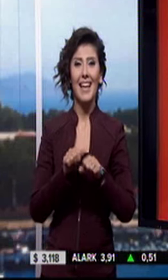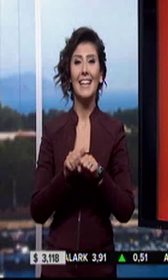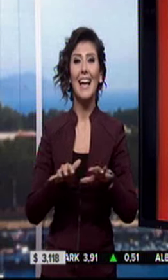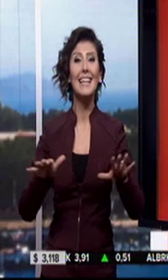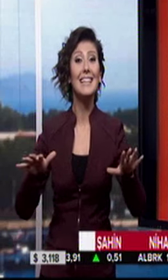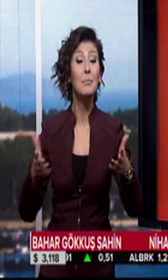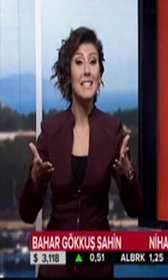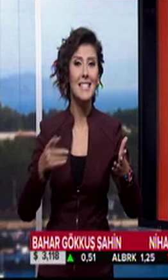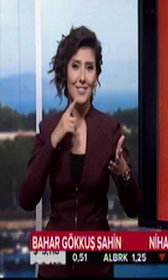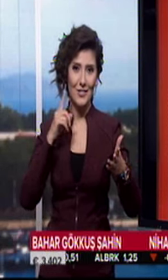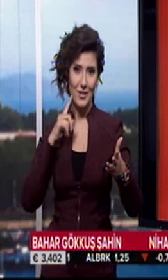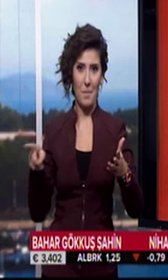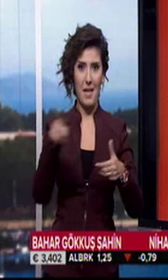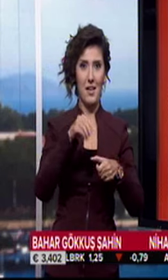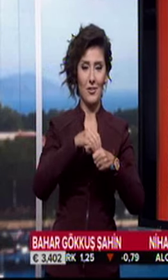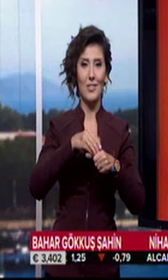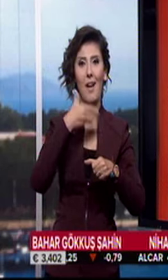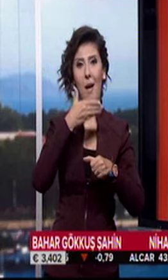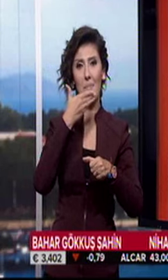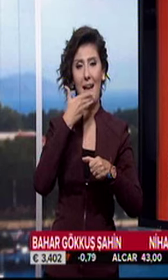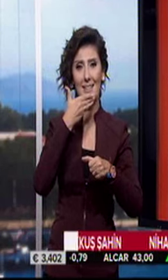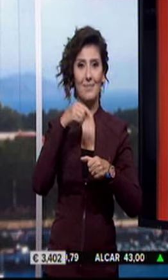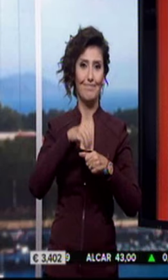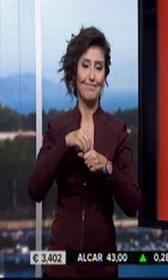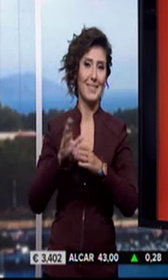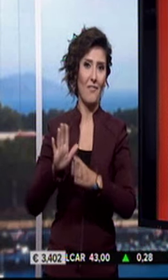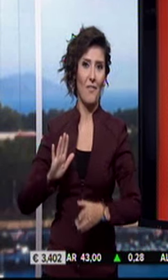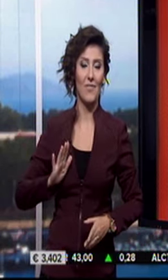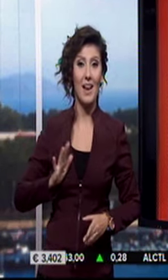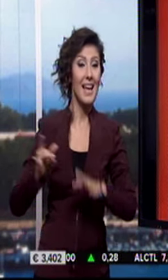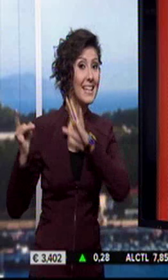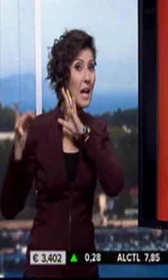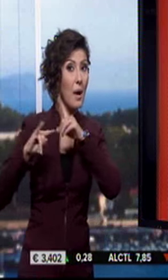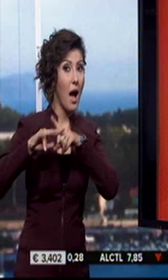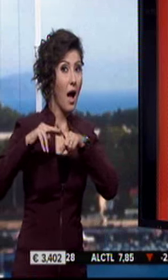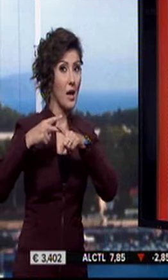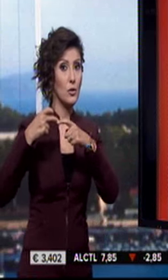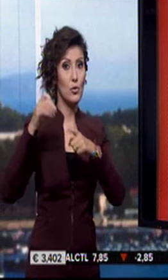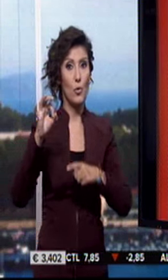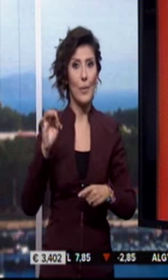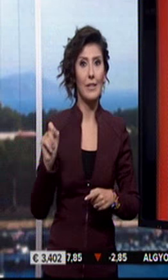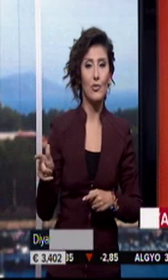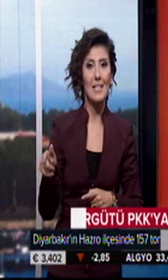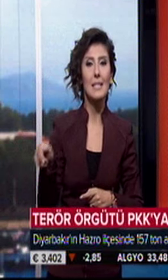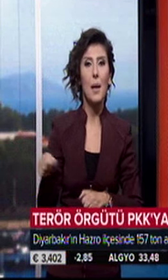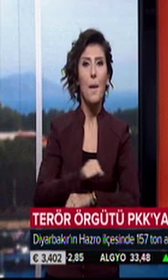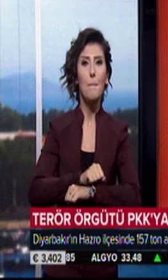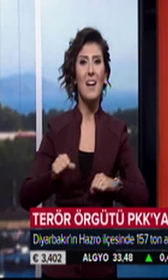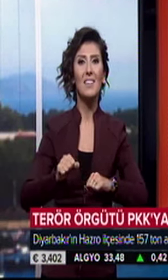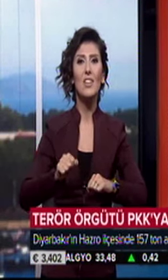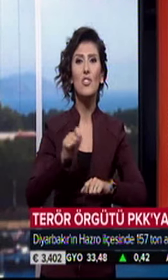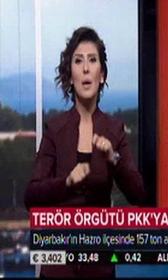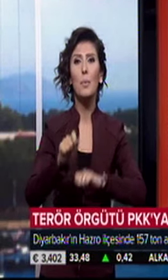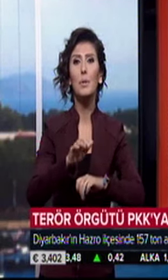Yayınımız işitme engelliler haber bülteniyle devam ediyor. Diyarbakır'ın Hazro ilçesinde patlayıcı yapımında kullanılan